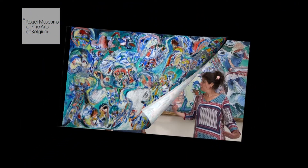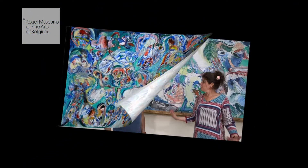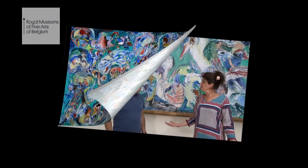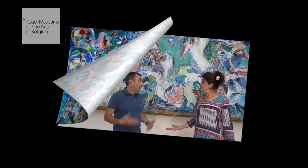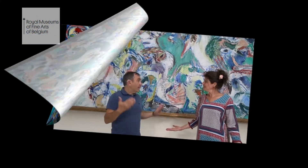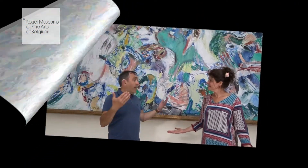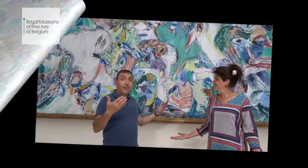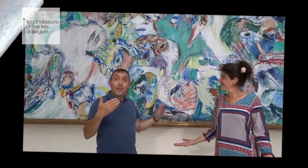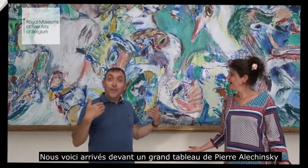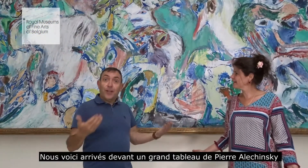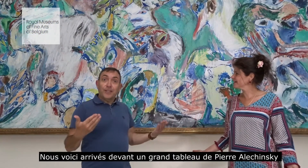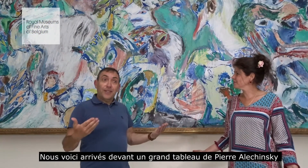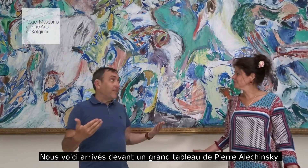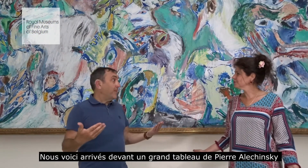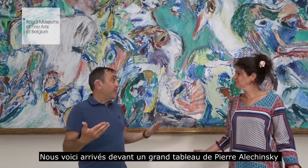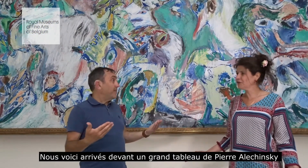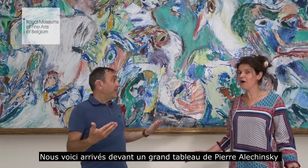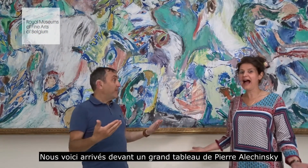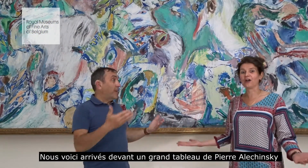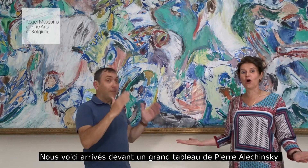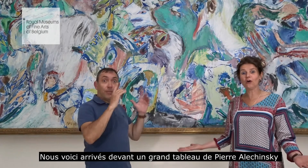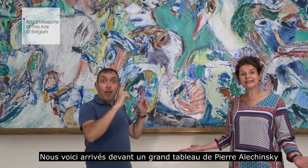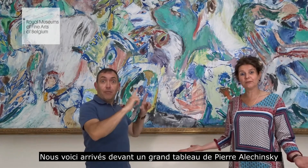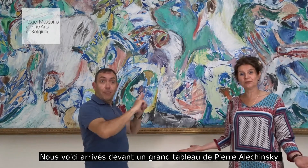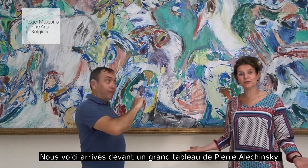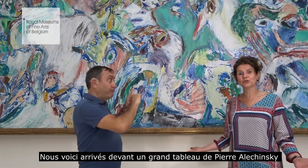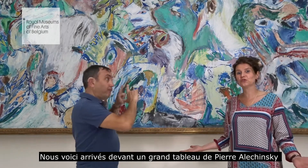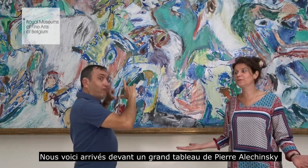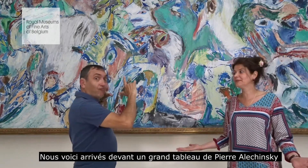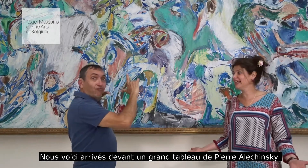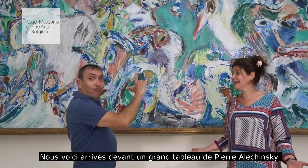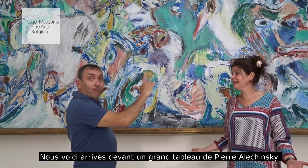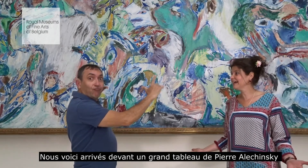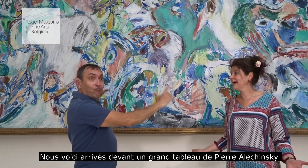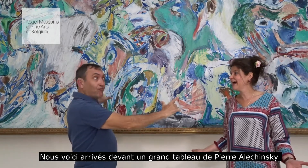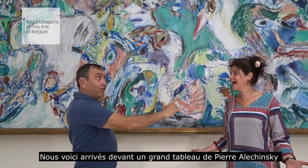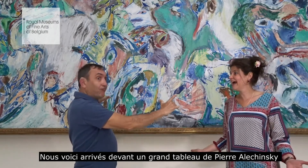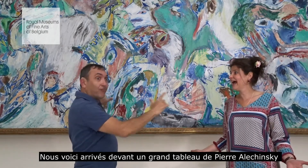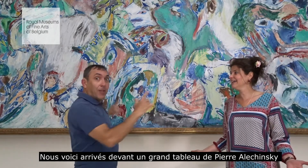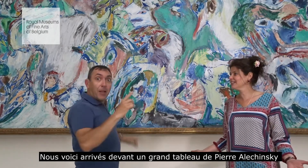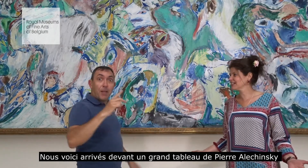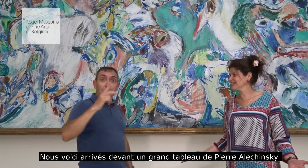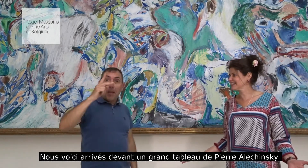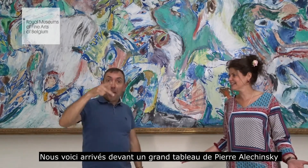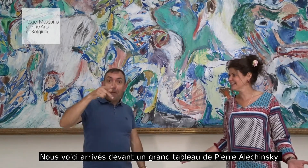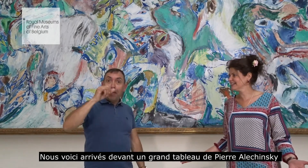Nous voici à présent devant un grand tableau de Pierre Alechinsky.